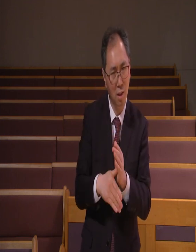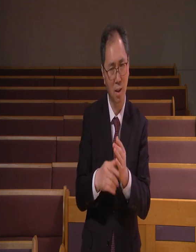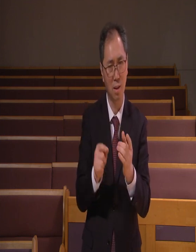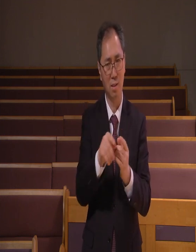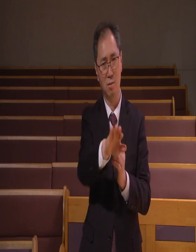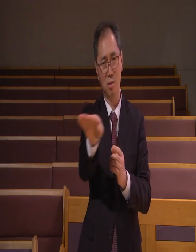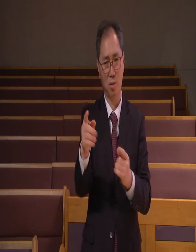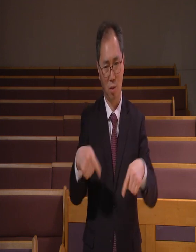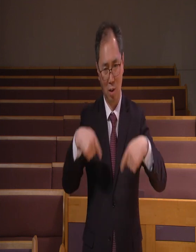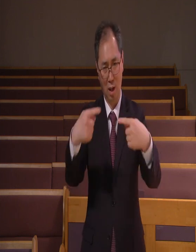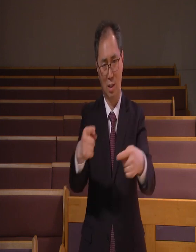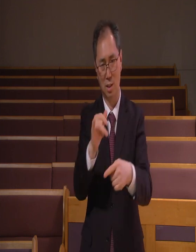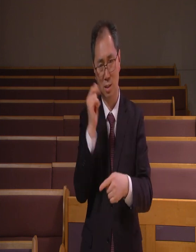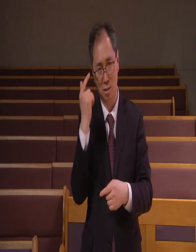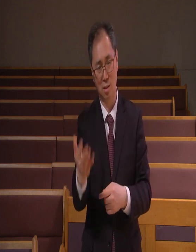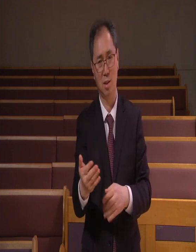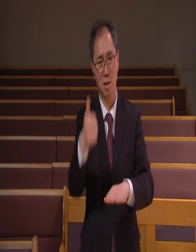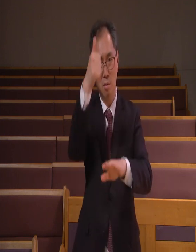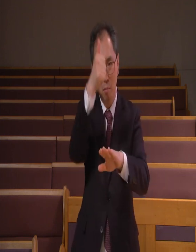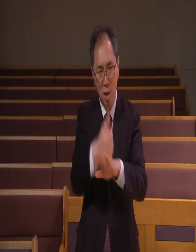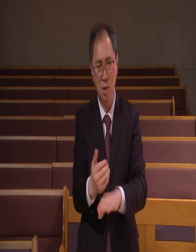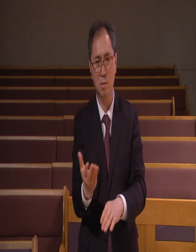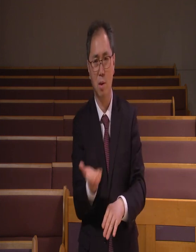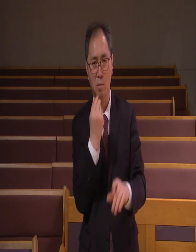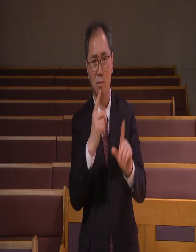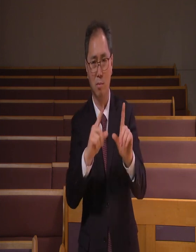그리고 최후 만찬한 그때에